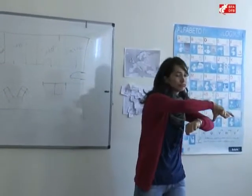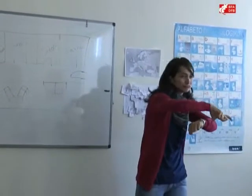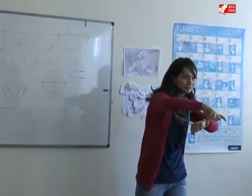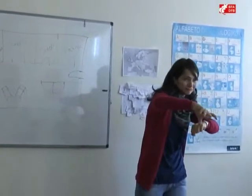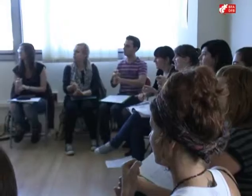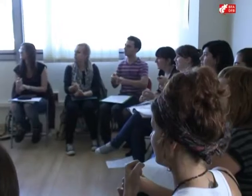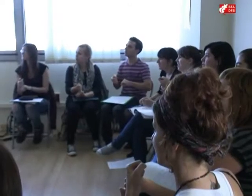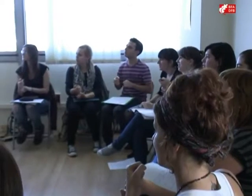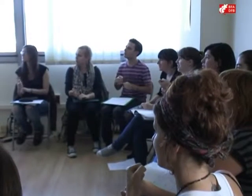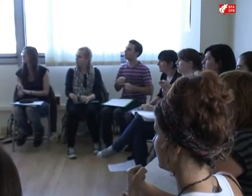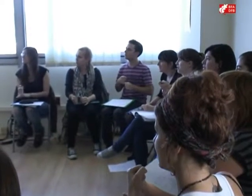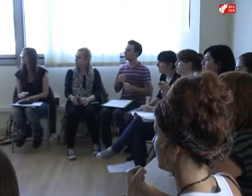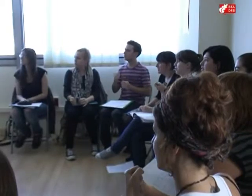Bueno,